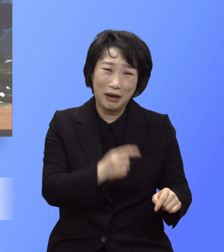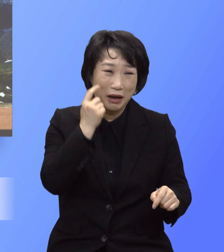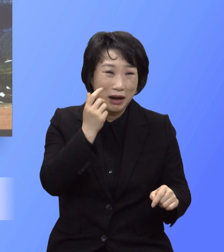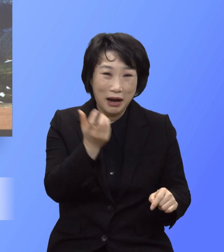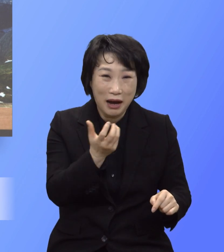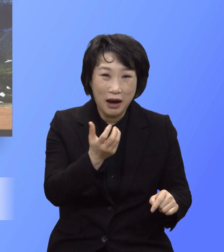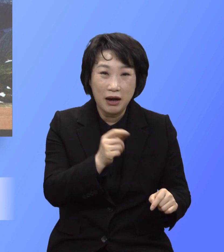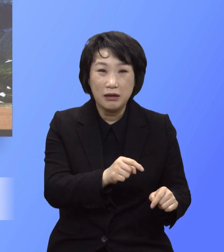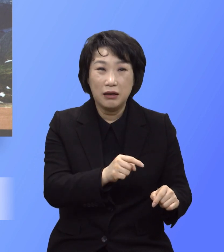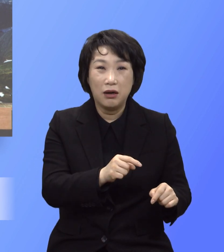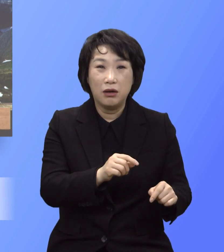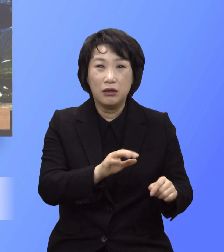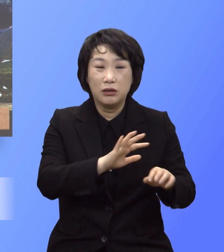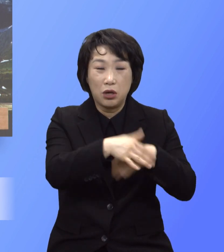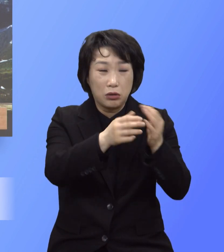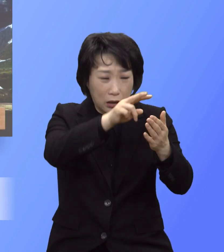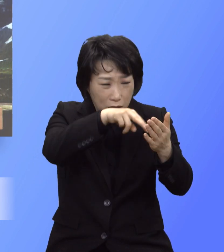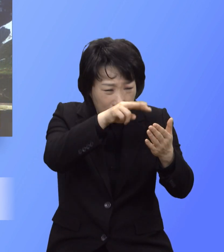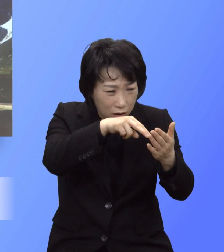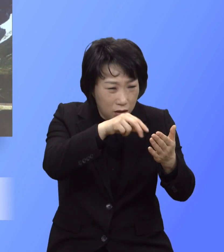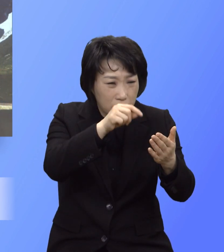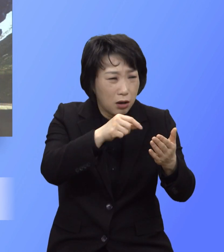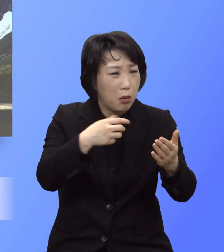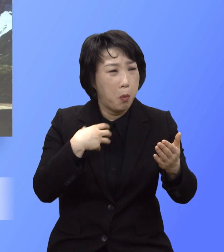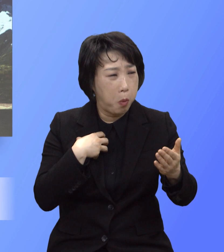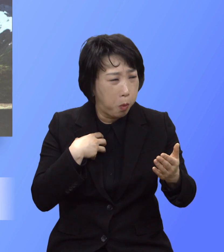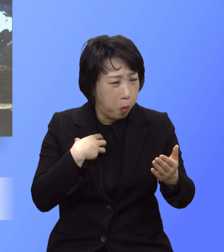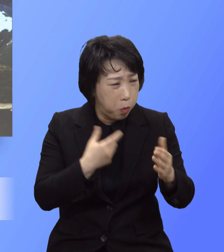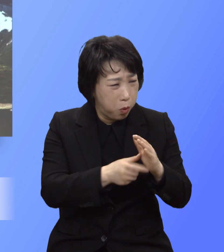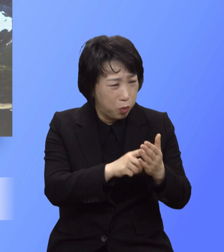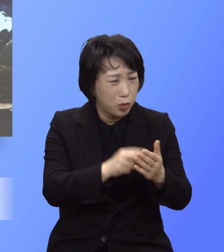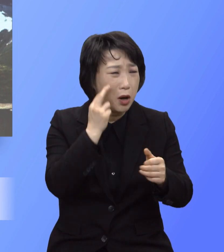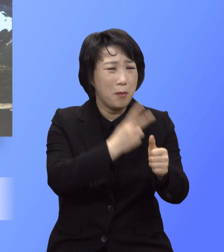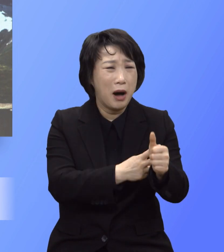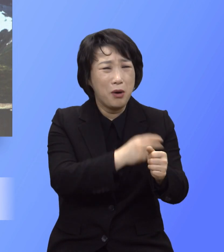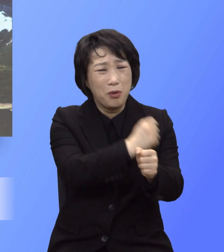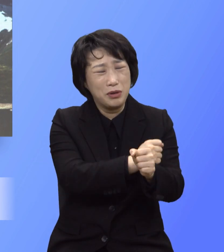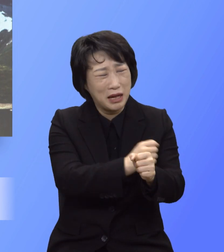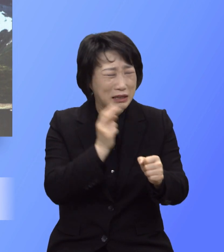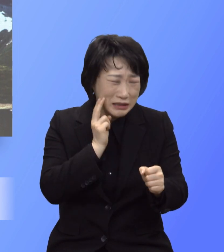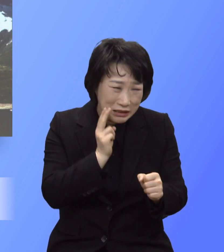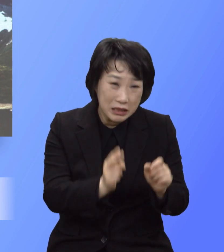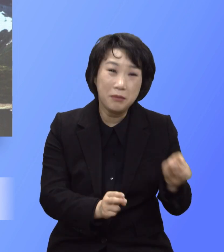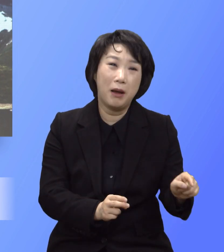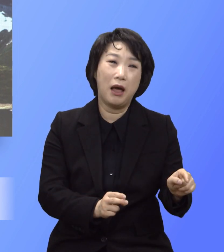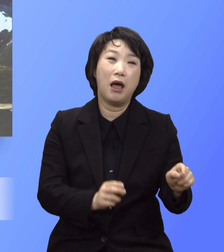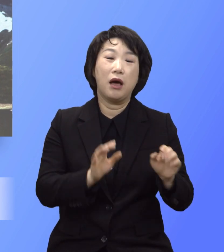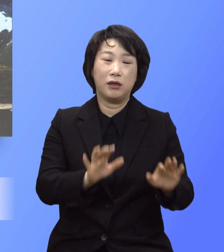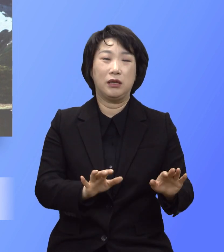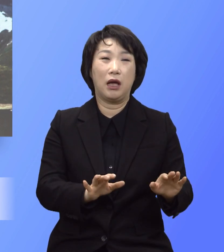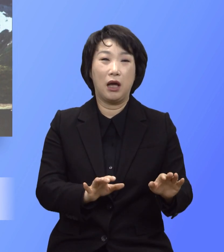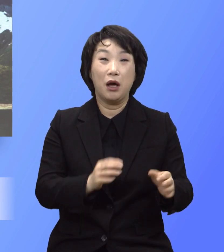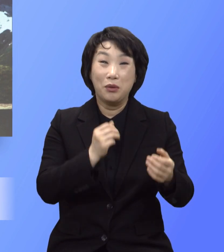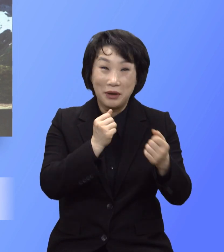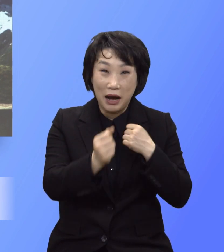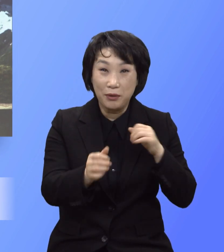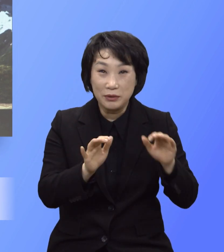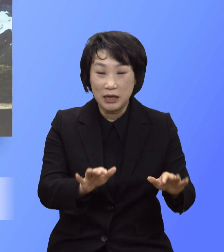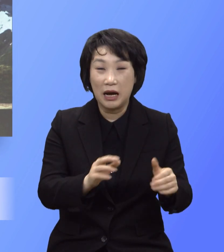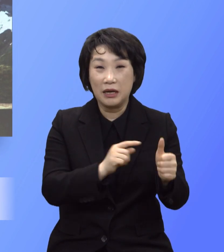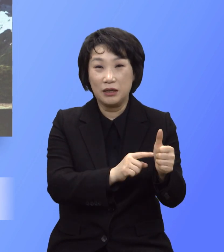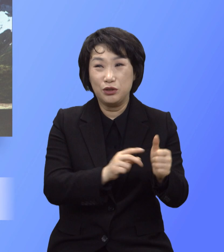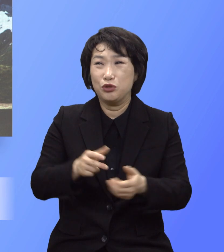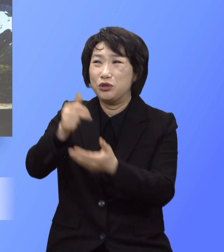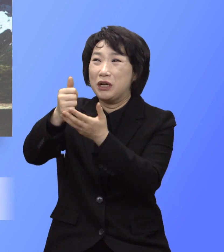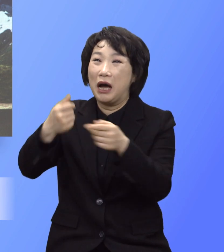비참해서 기록된 것을 읽기도 부담스러울 만큼 이 숱한 고난을 겪으면서